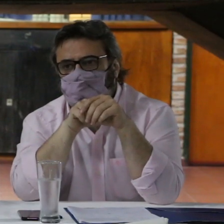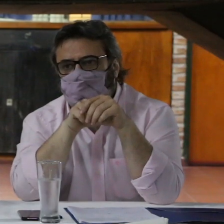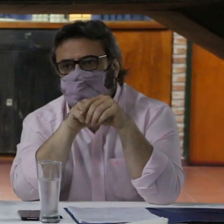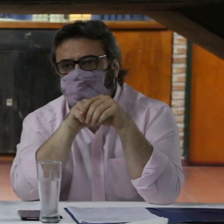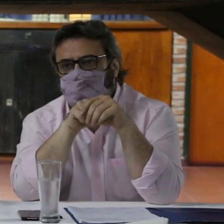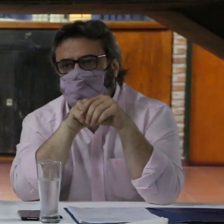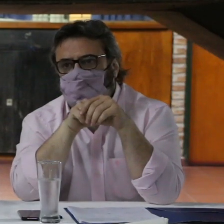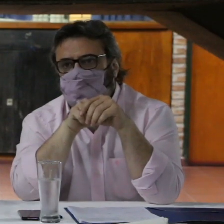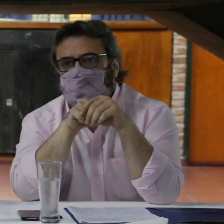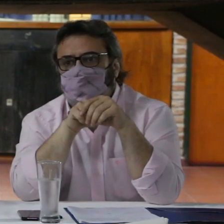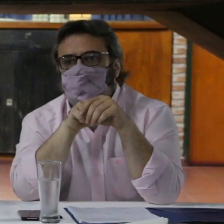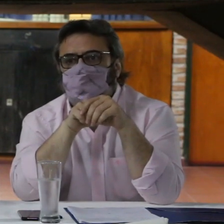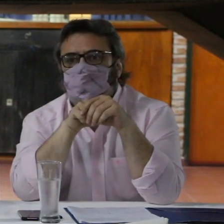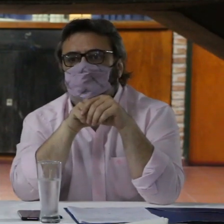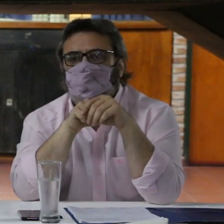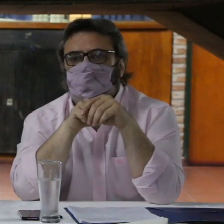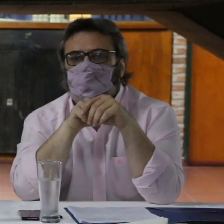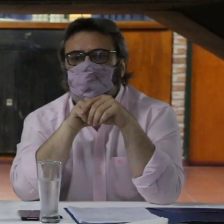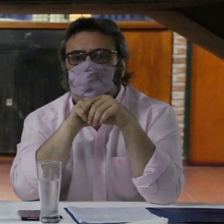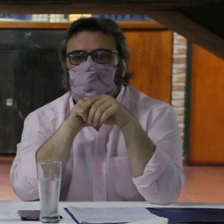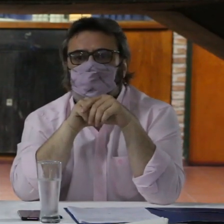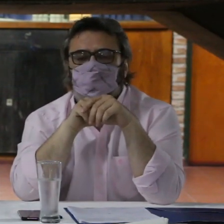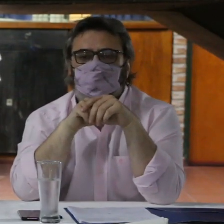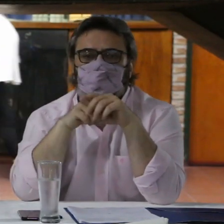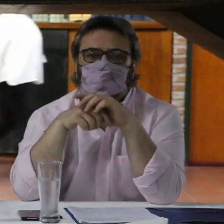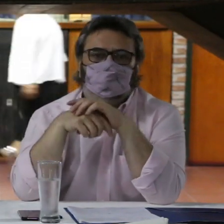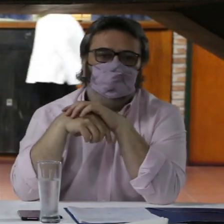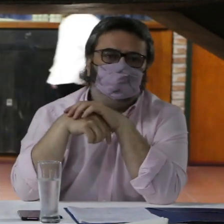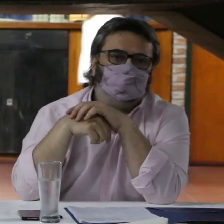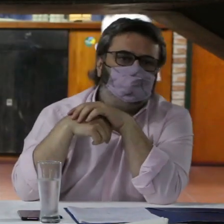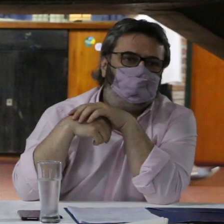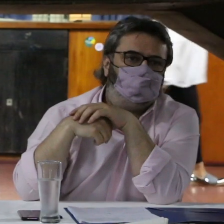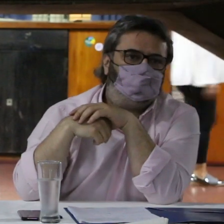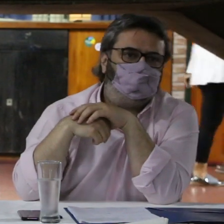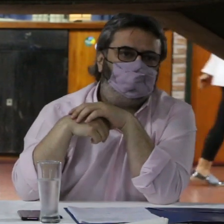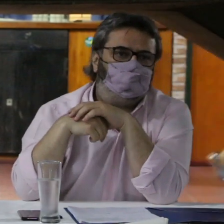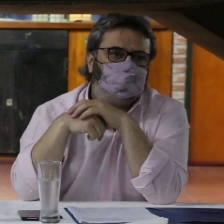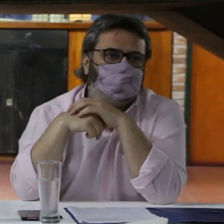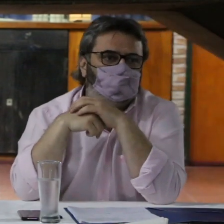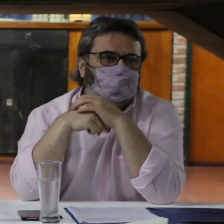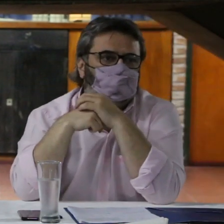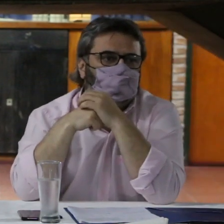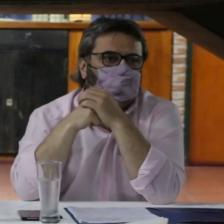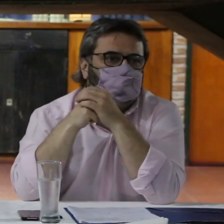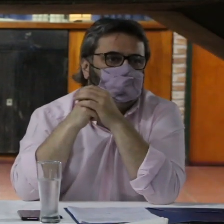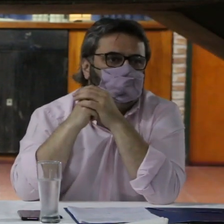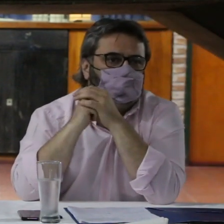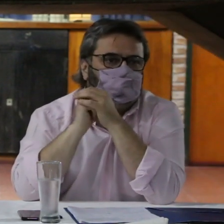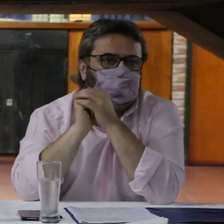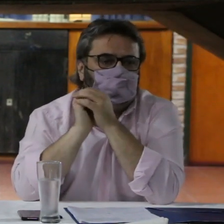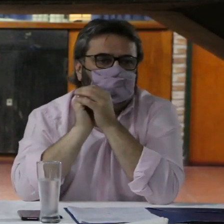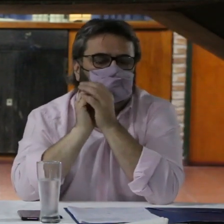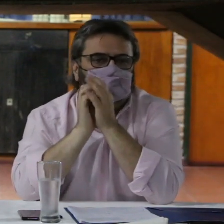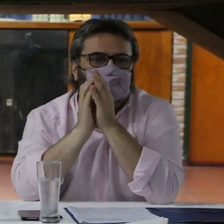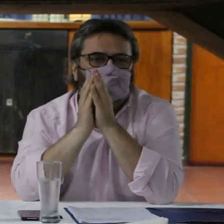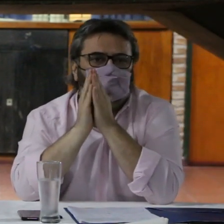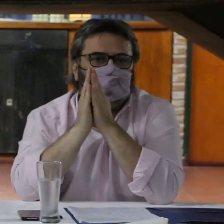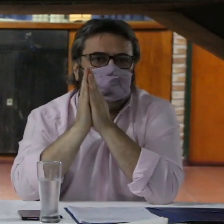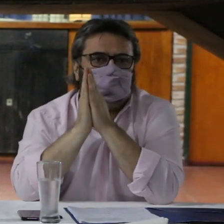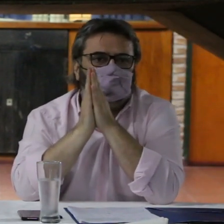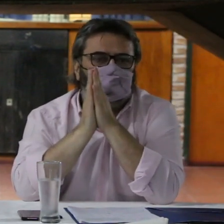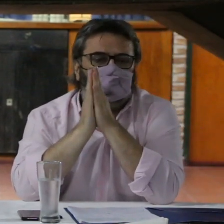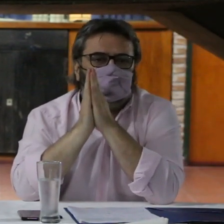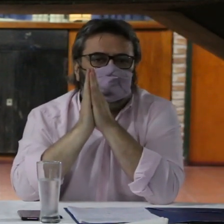mochila, ¿sí? Entonces, este deseo profundo que hay desde el